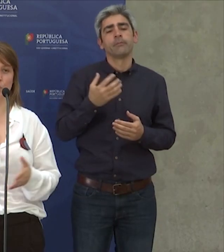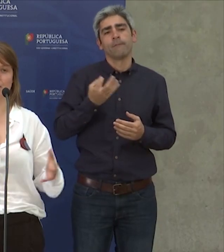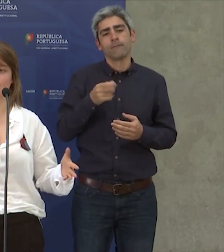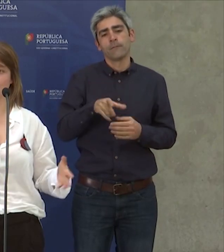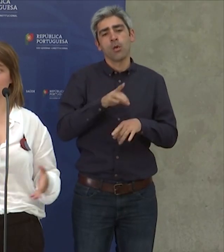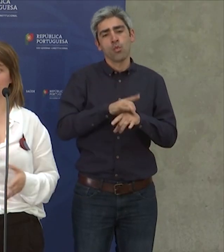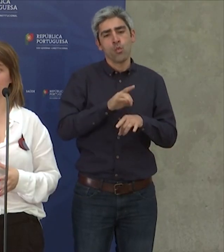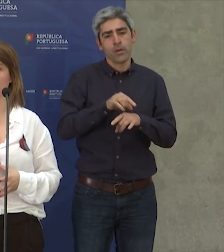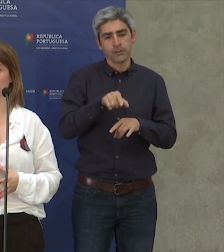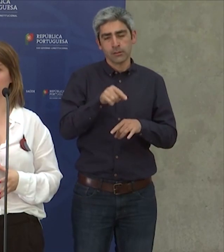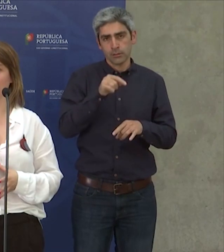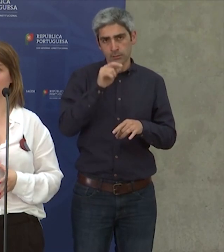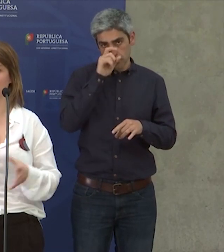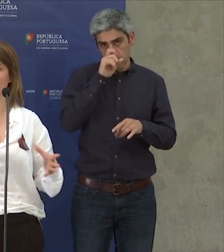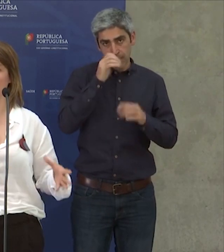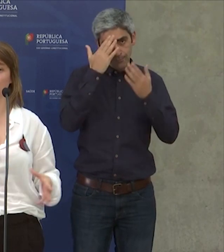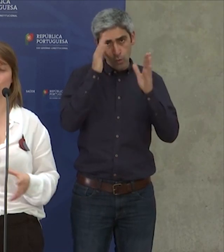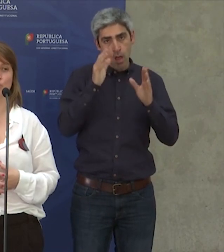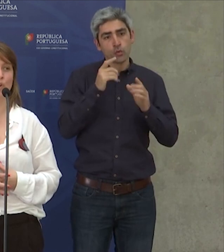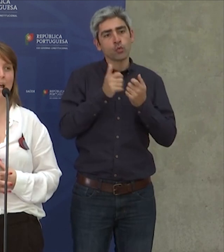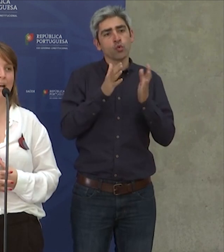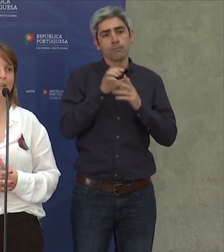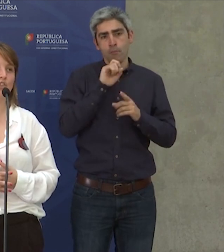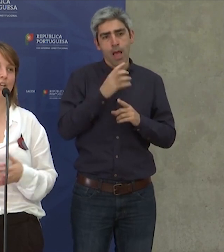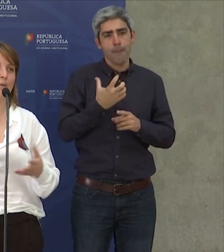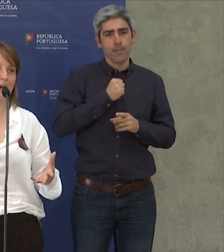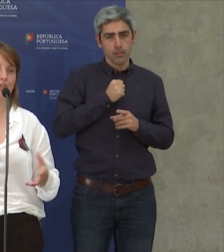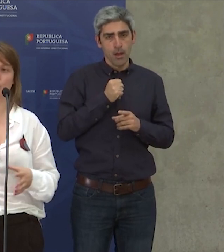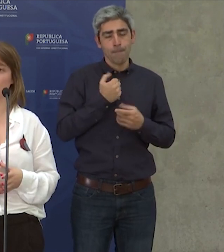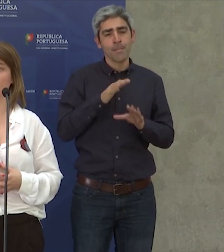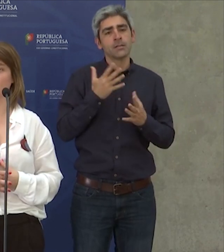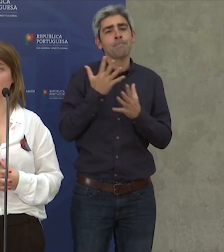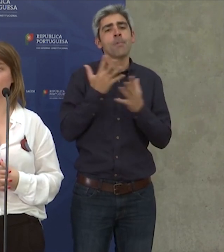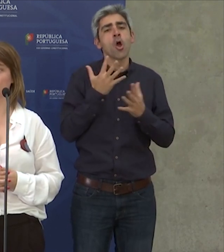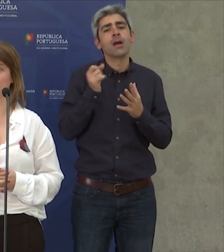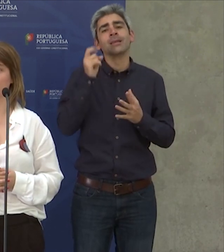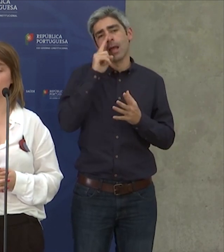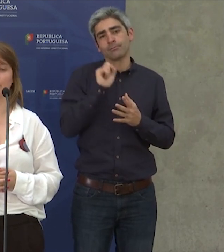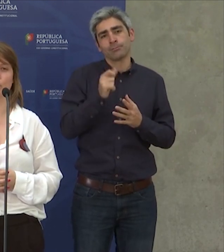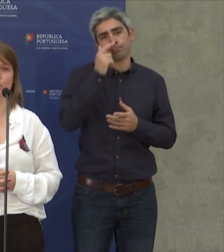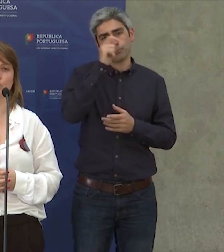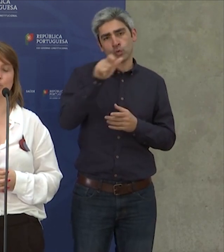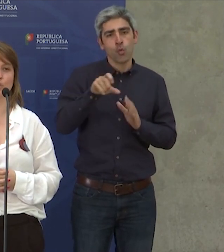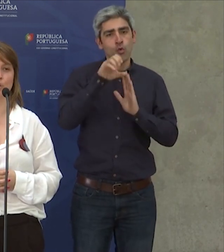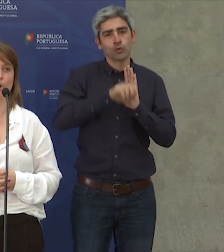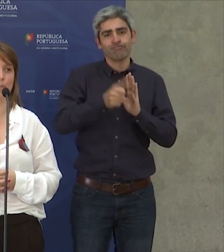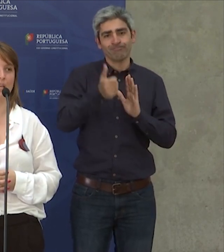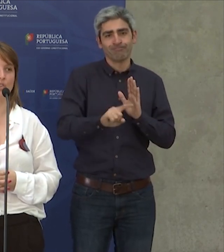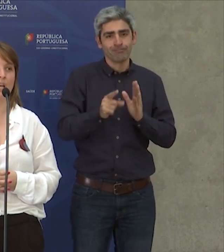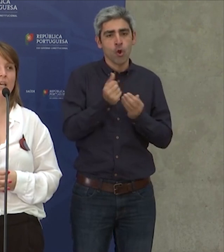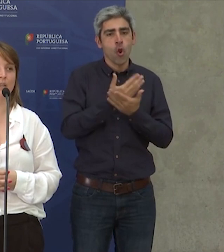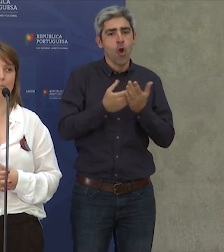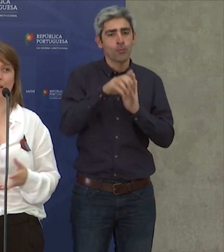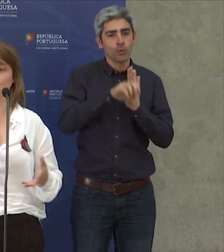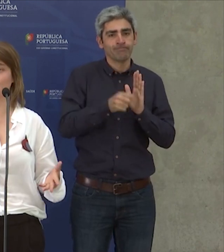da doença ser democrata e chegar a todos, chega mais a quem vive em condições